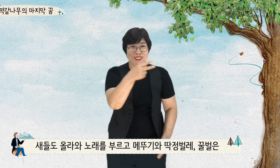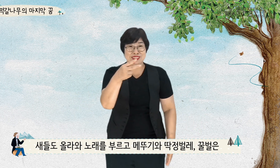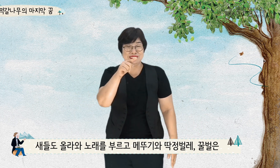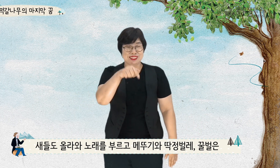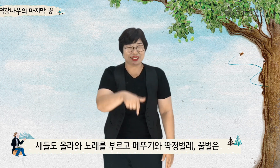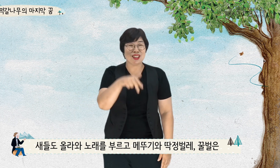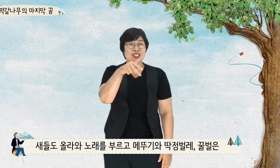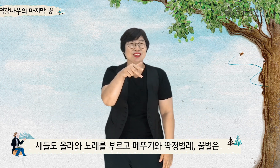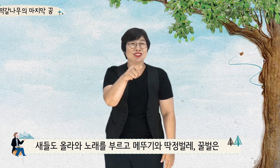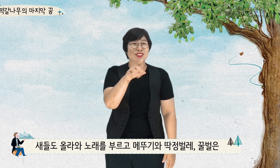꿀벌은